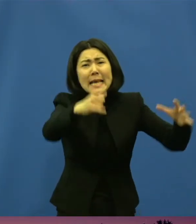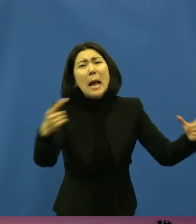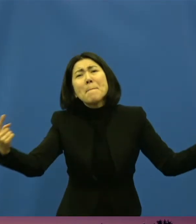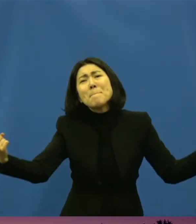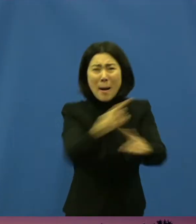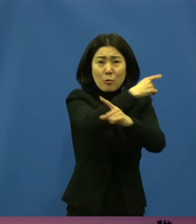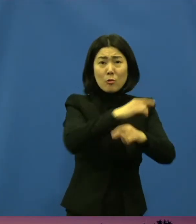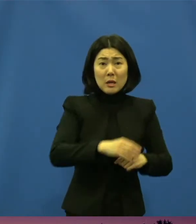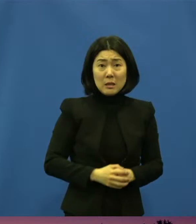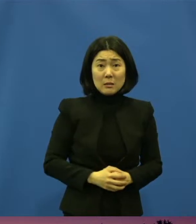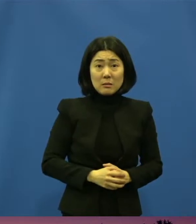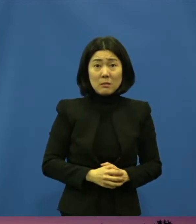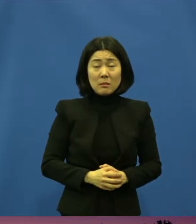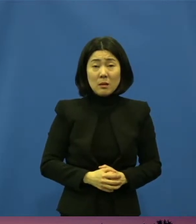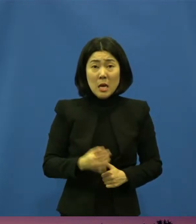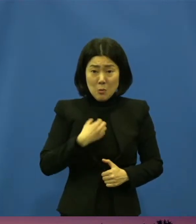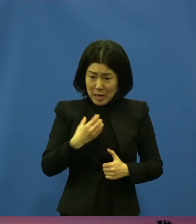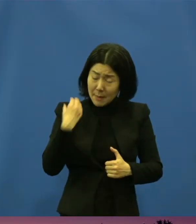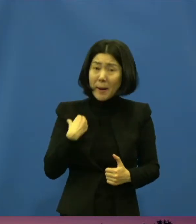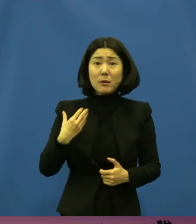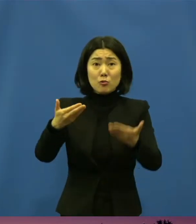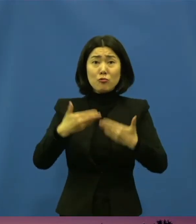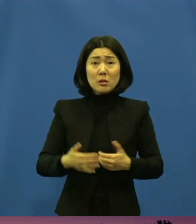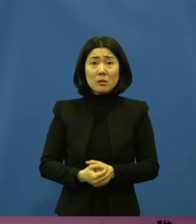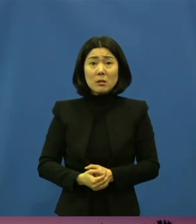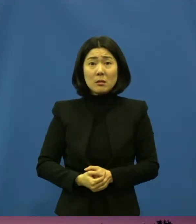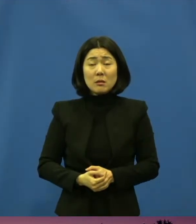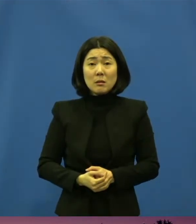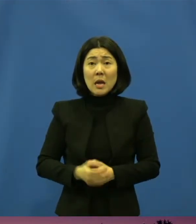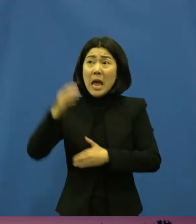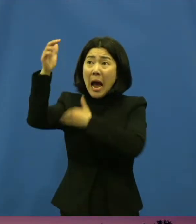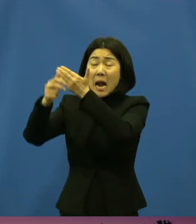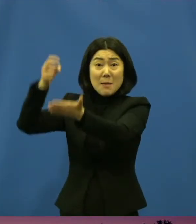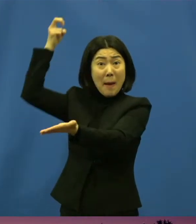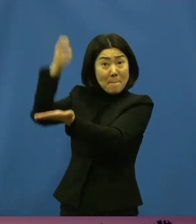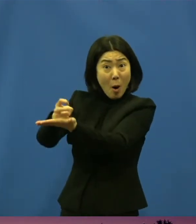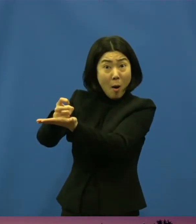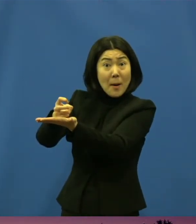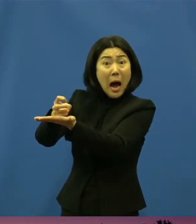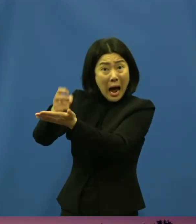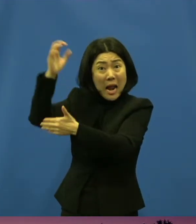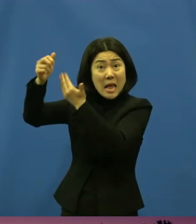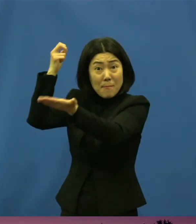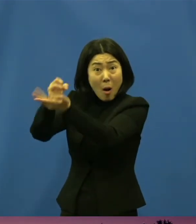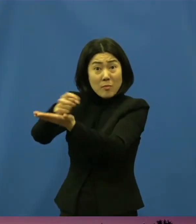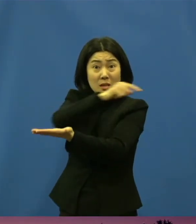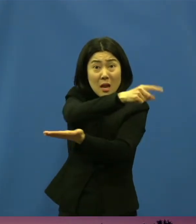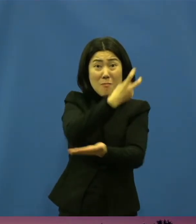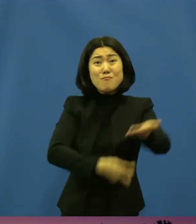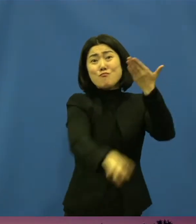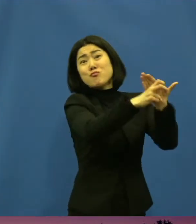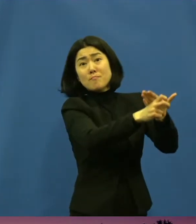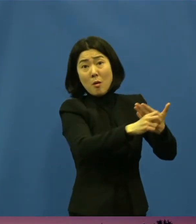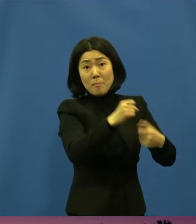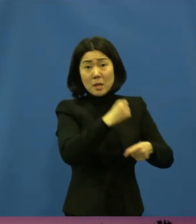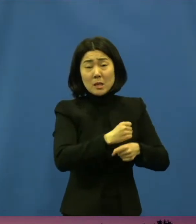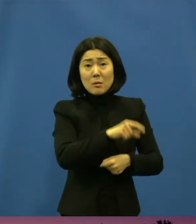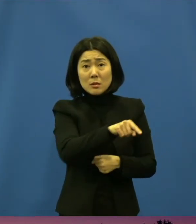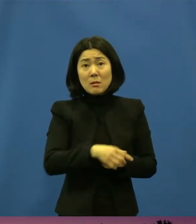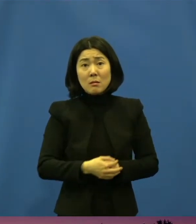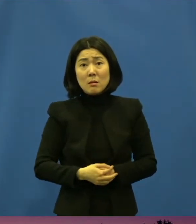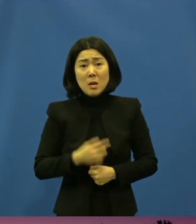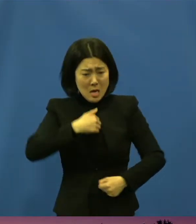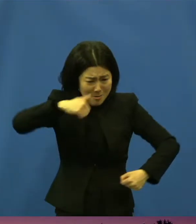그리스도인들은 세상의 사람들이 하나님의 그 원리와 법칙을 뒤집어 놓은 걸 우리는 다시 뒤집어 놓아야 된단 말이에요. 그게